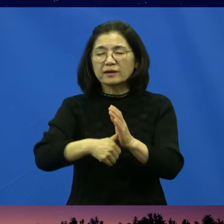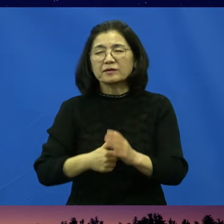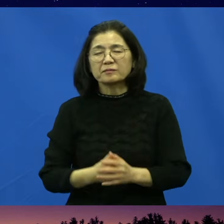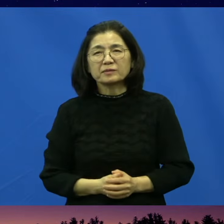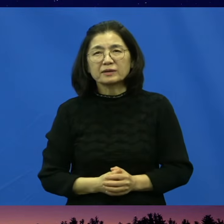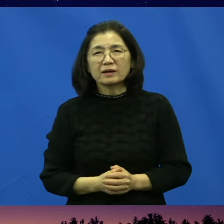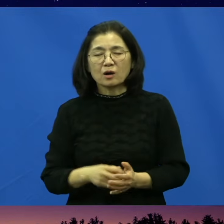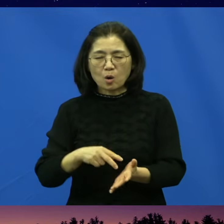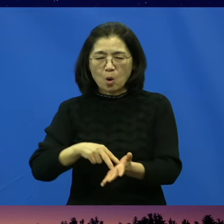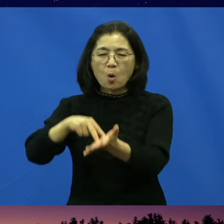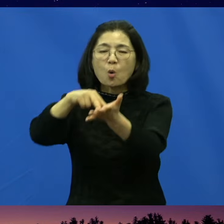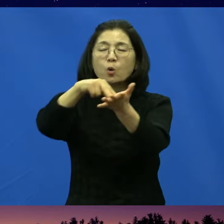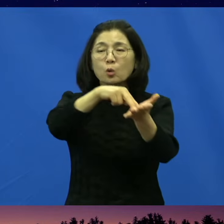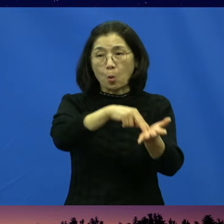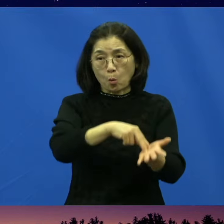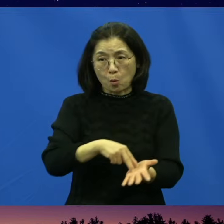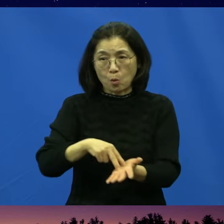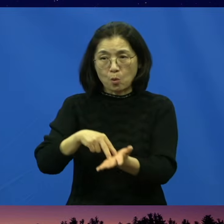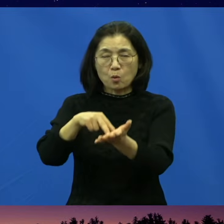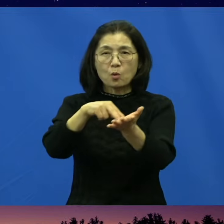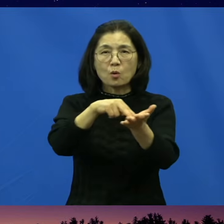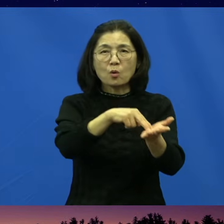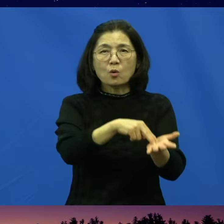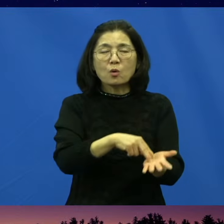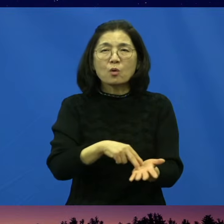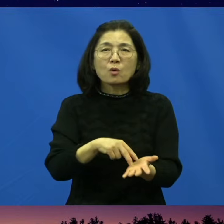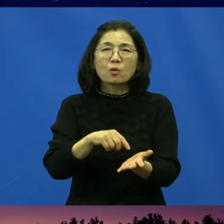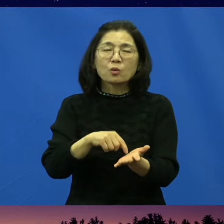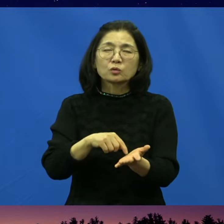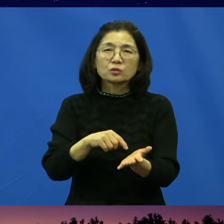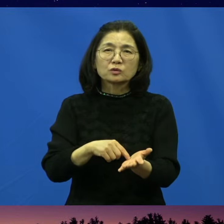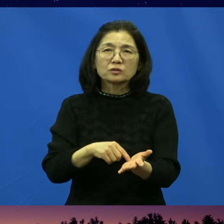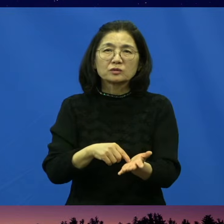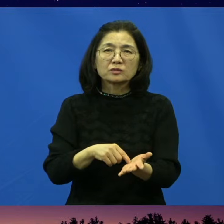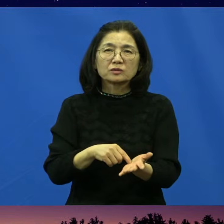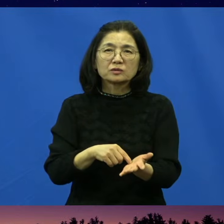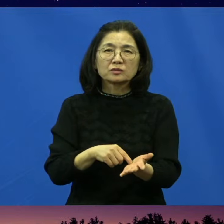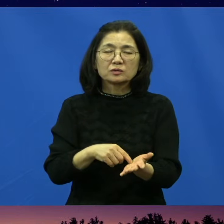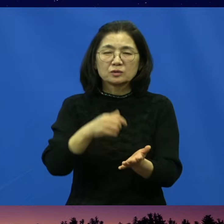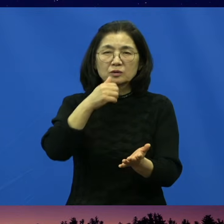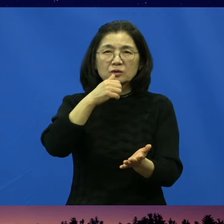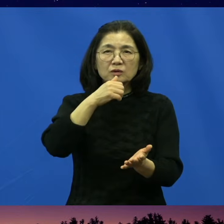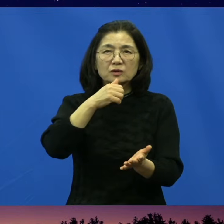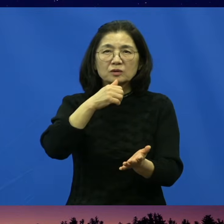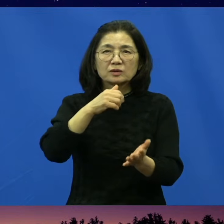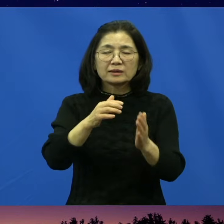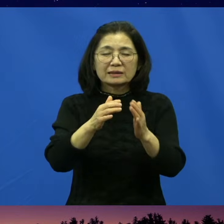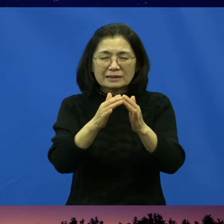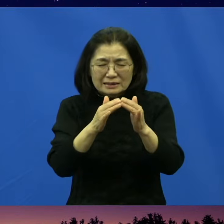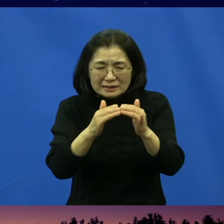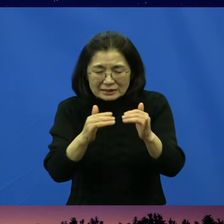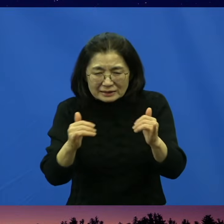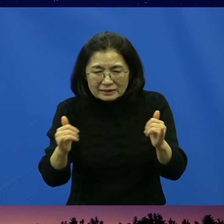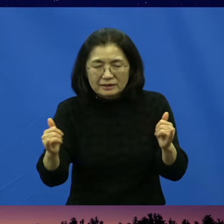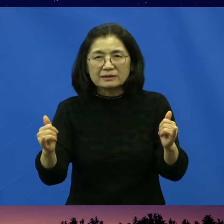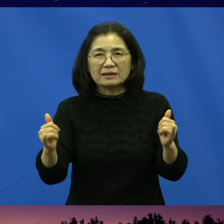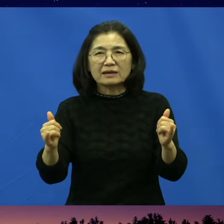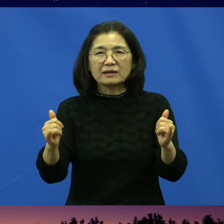이 고독은 죄 이후에 인간이 피할 수 없는 내면의 상처지